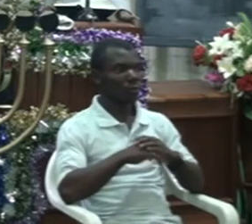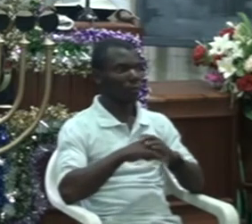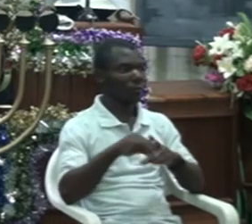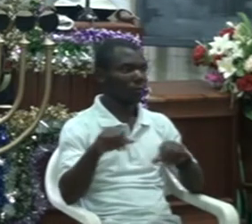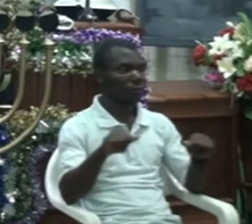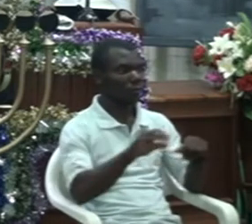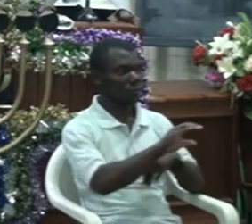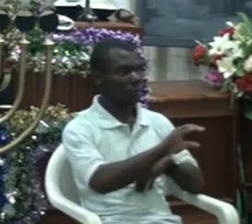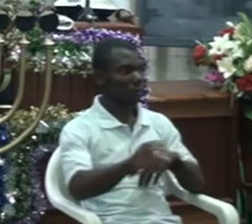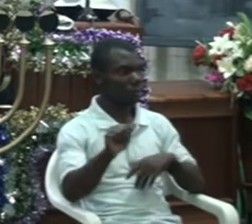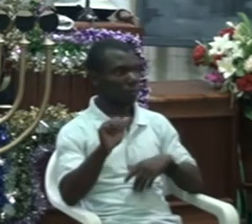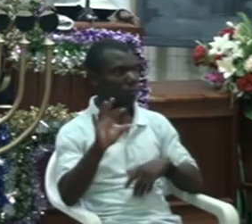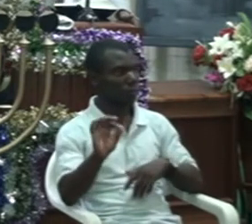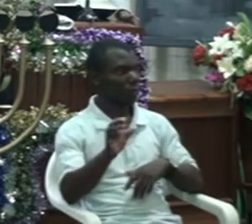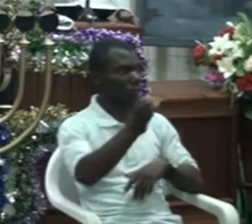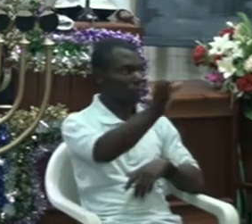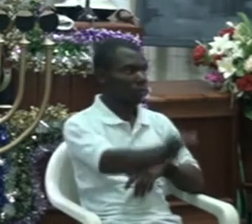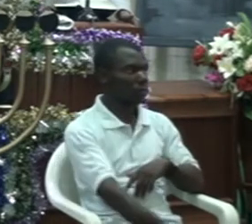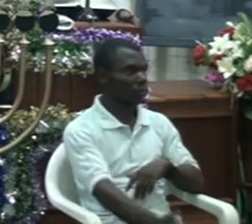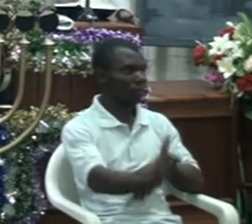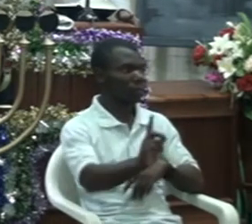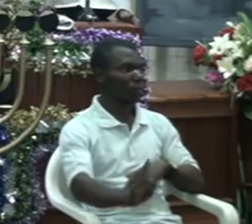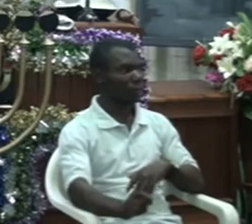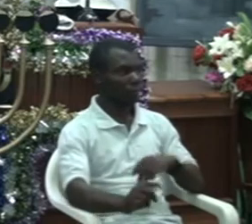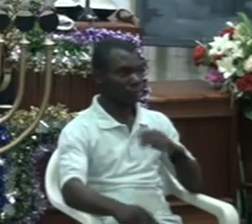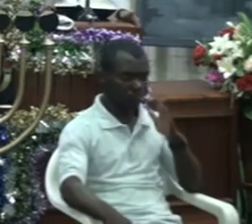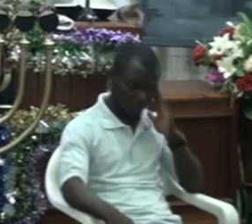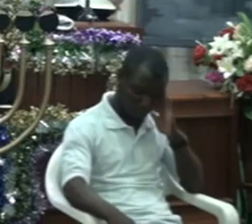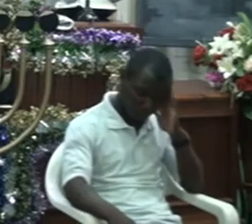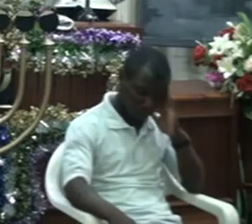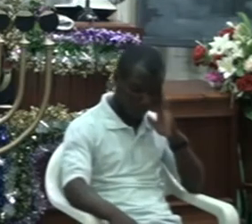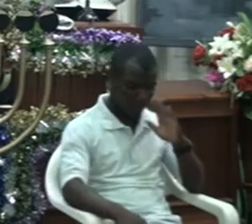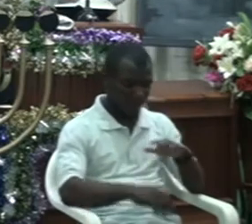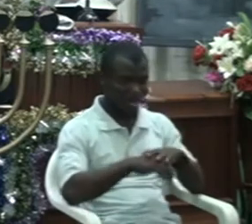Acte 19 à partir du verset 1. Acte 19, verset 1.